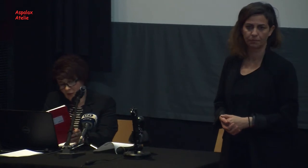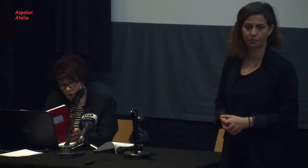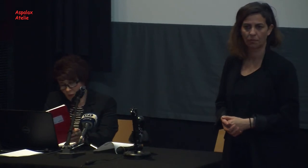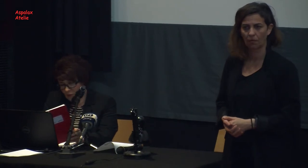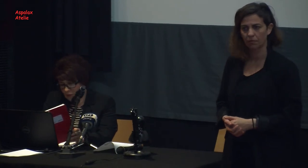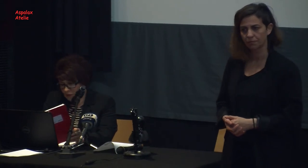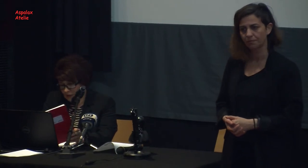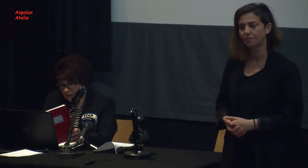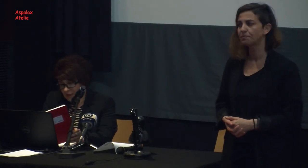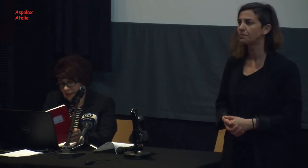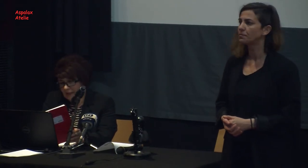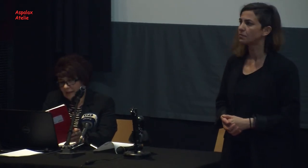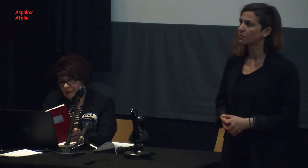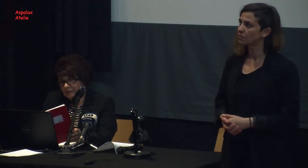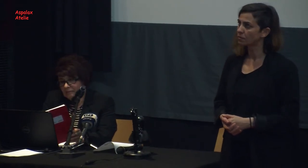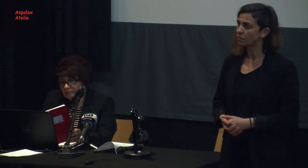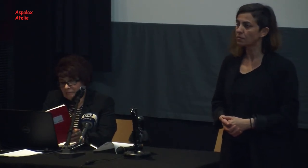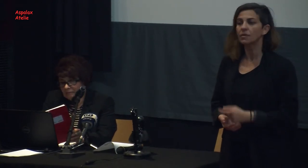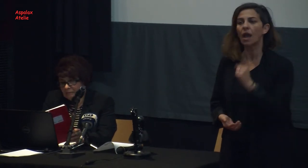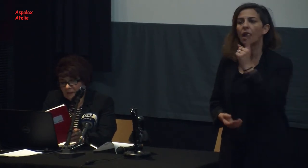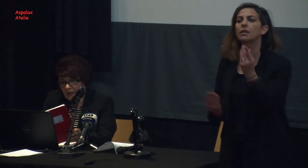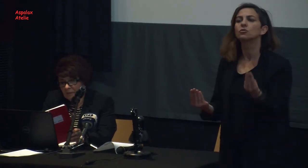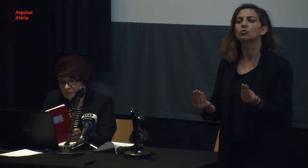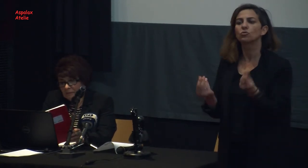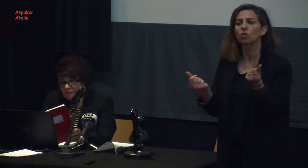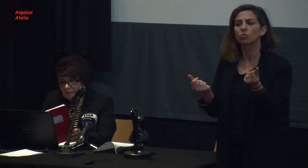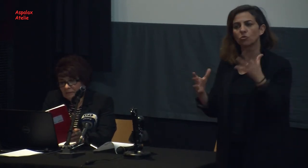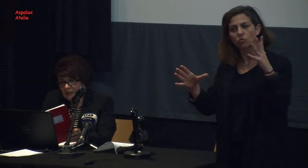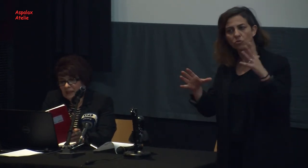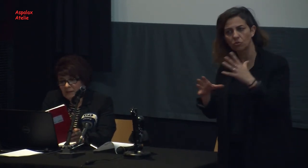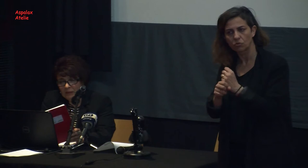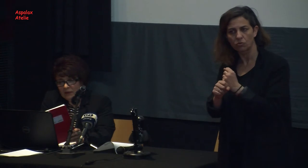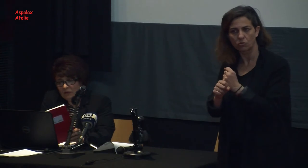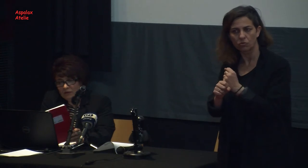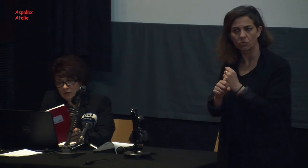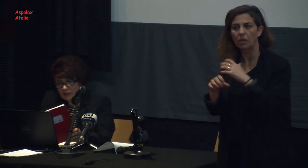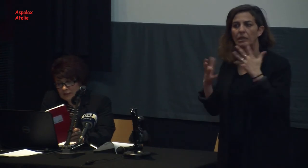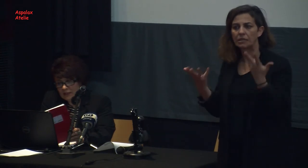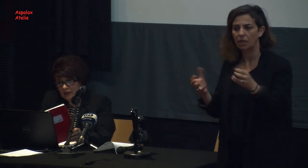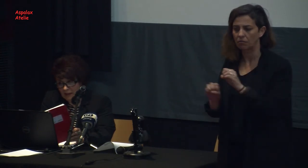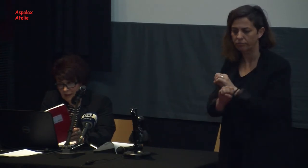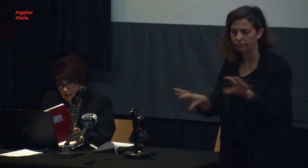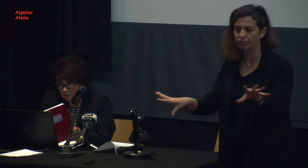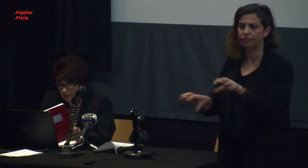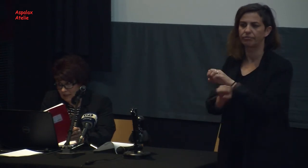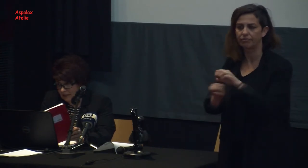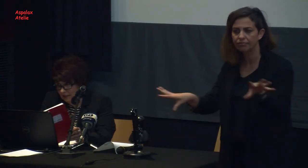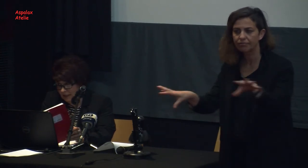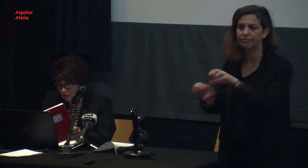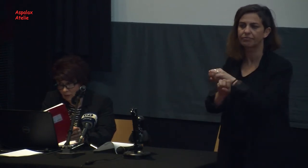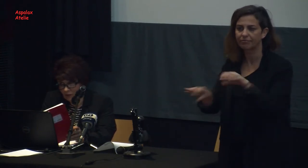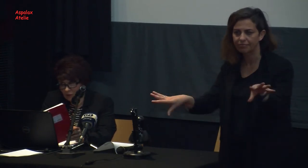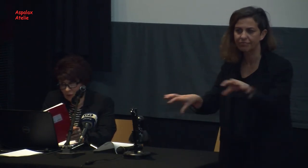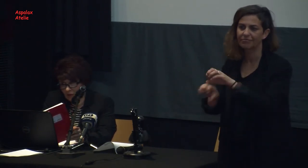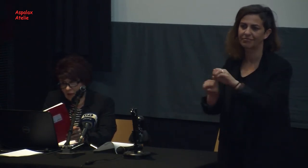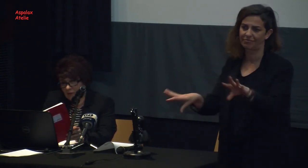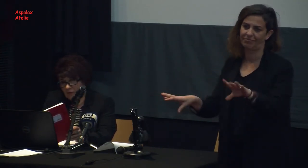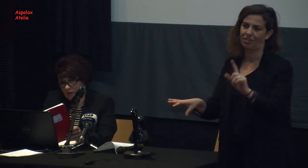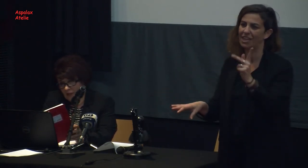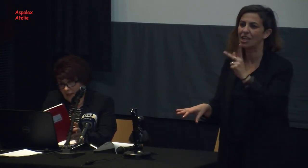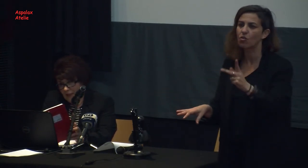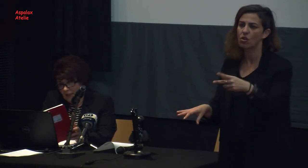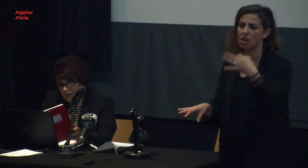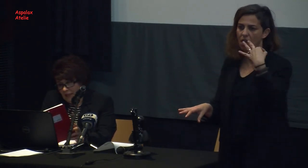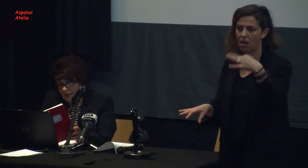ένας τρόπος είναι να είναι η πληροφόρηση, είχε μιλήσει η κυρία νομικού